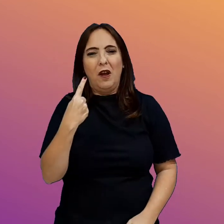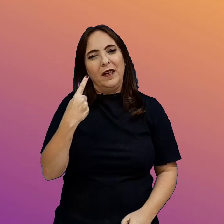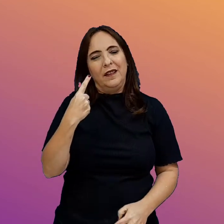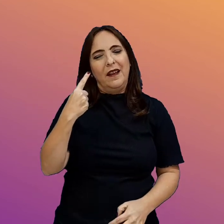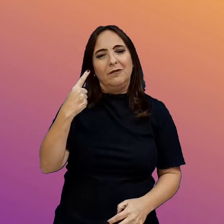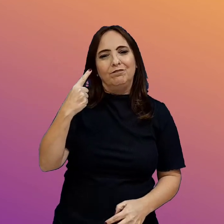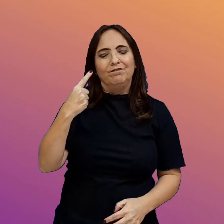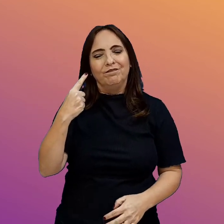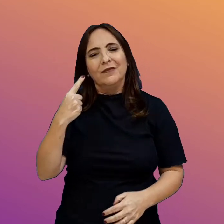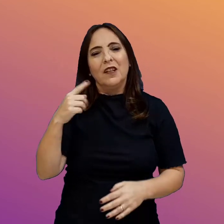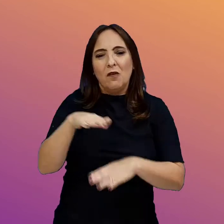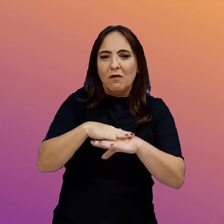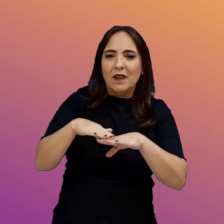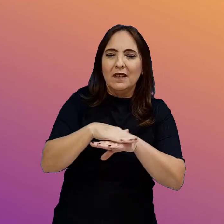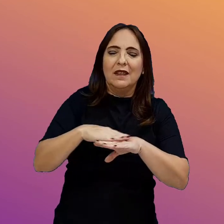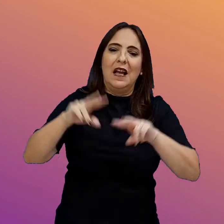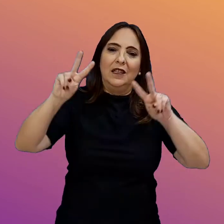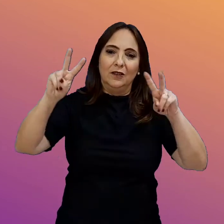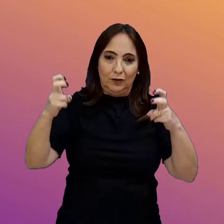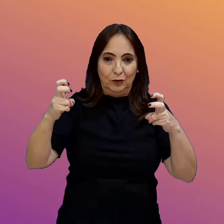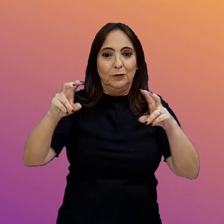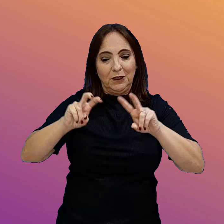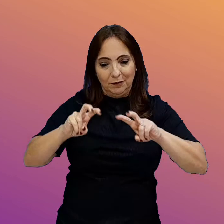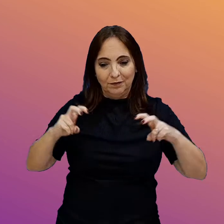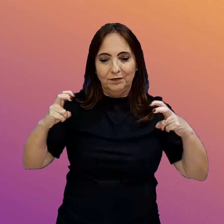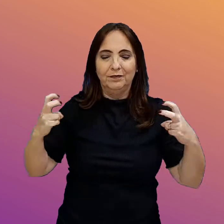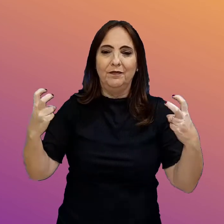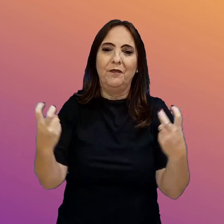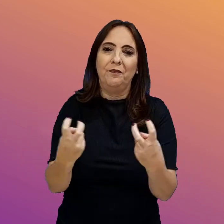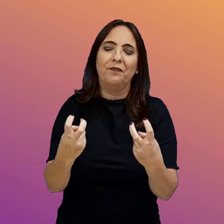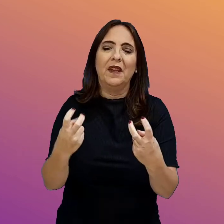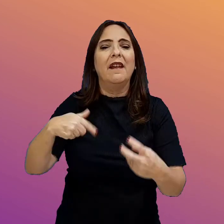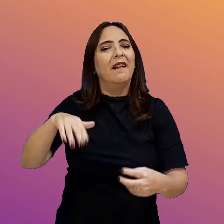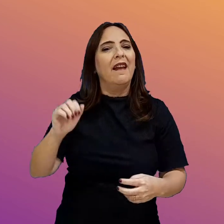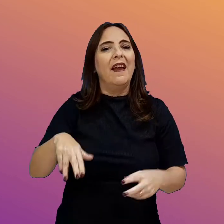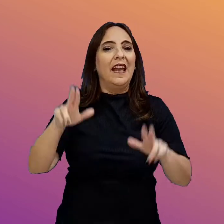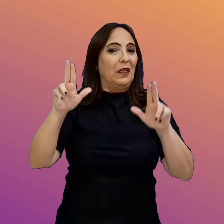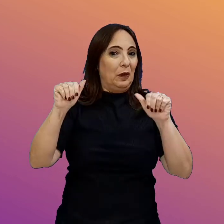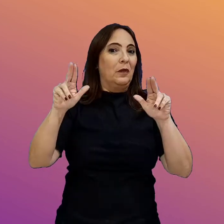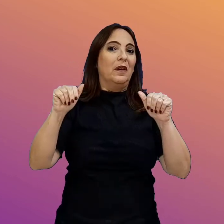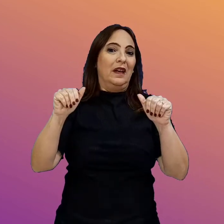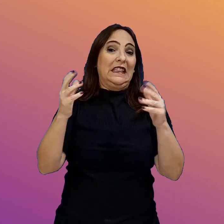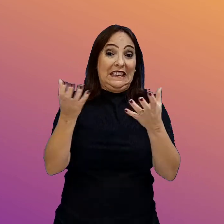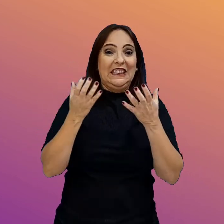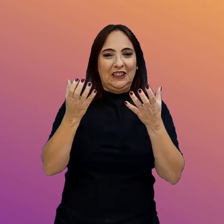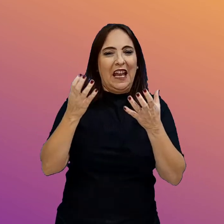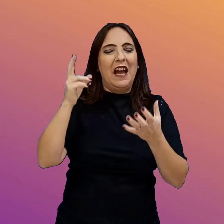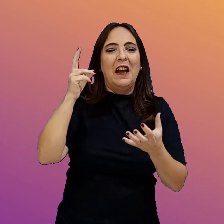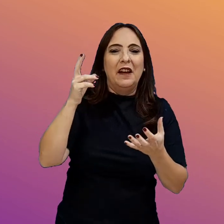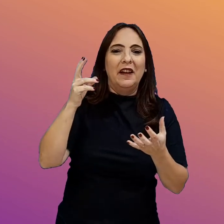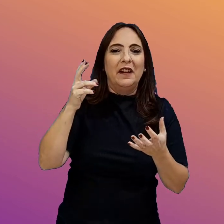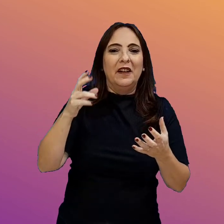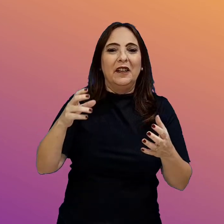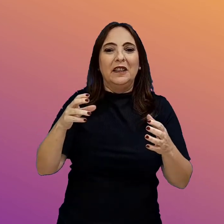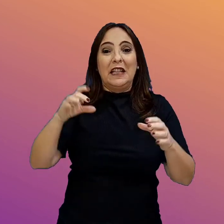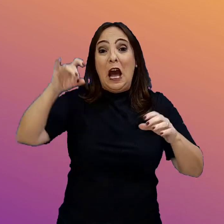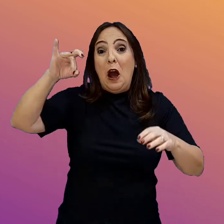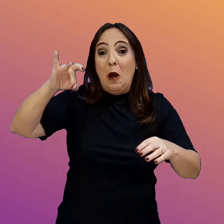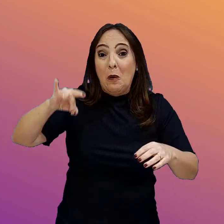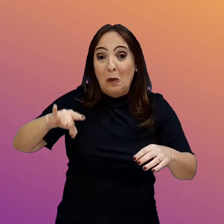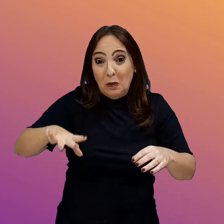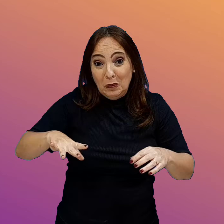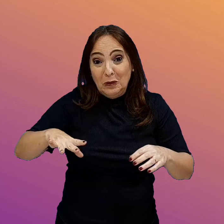eu acho assim, né? Quem nunca quis estar em volta da mesa da última ceia com Jesus para saber o que